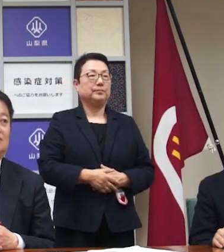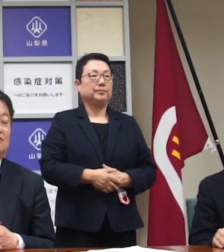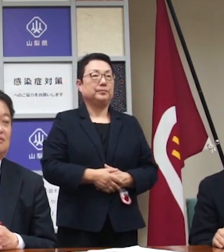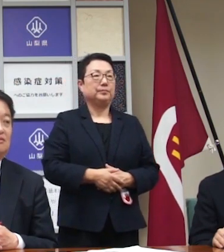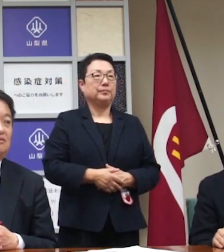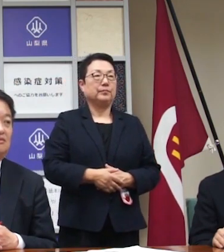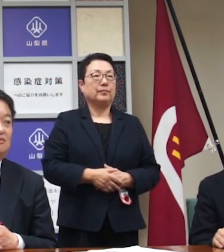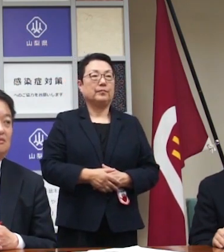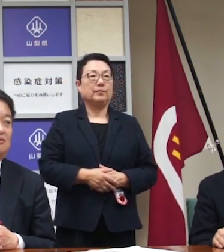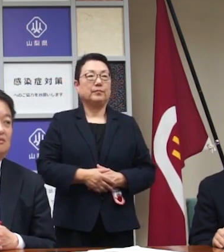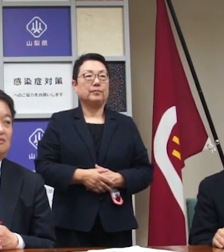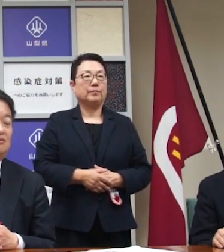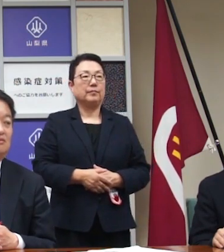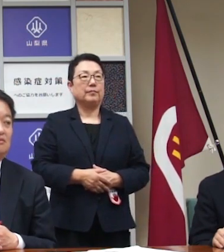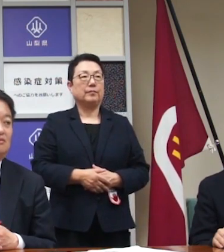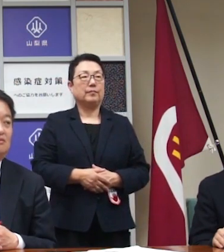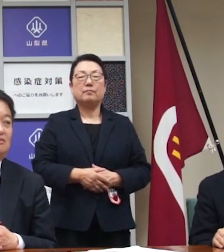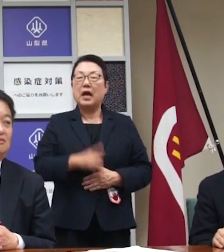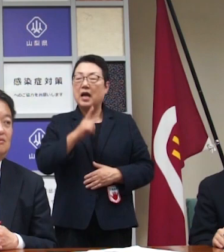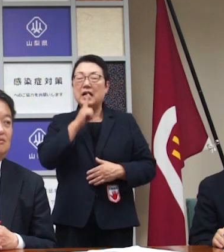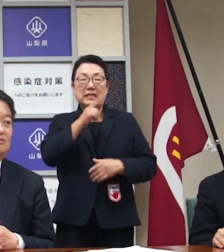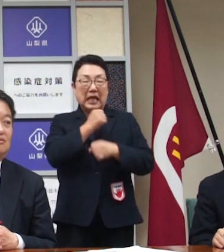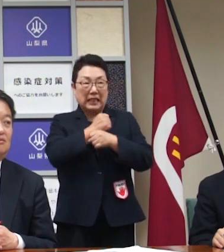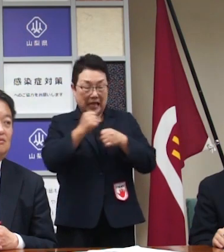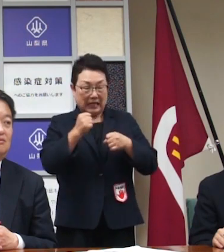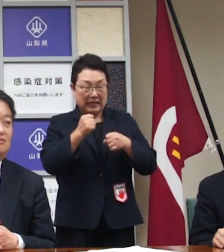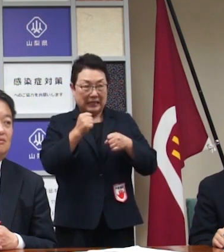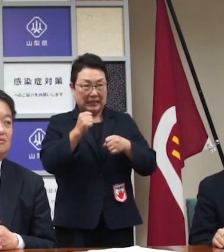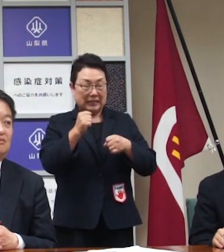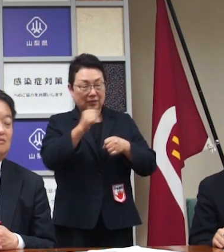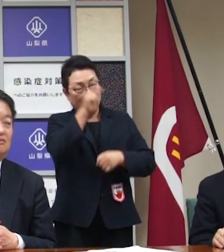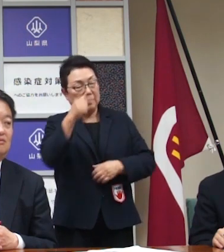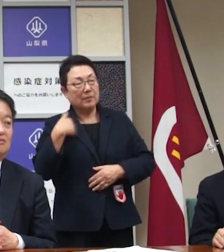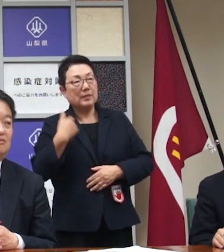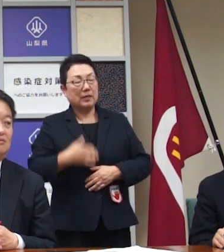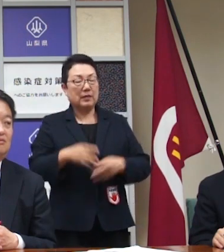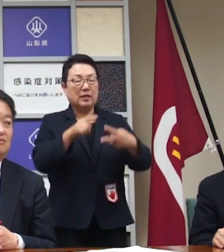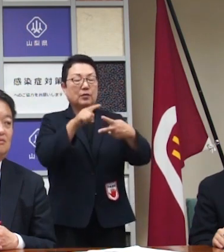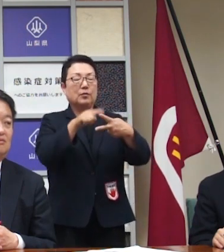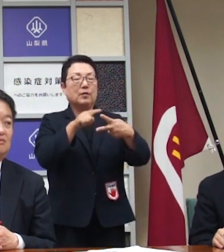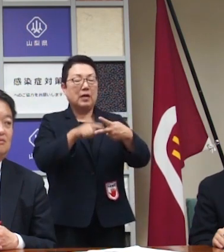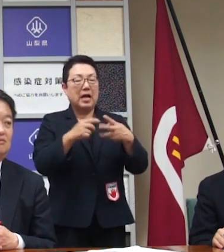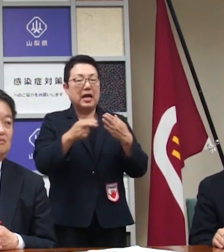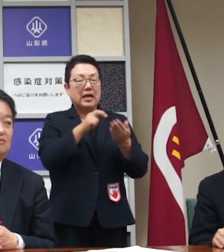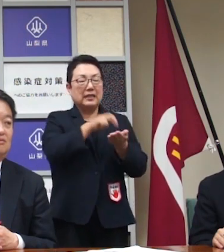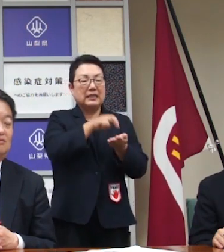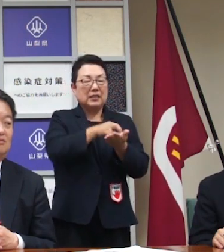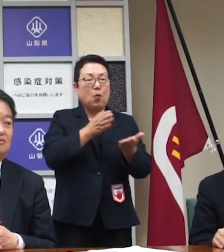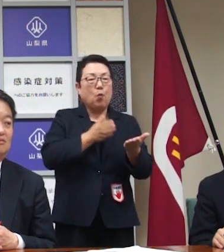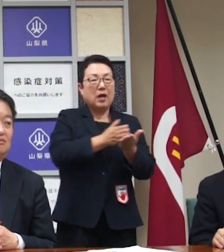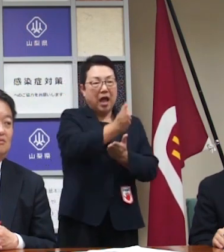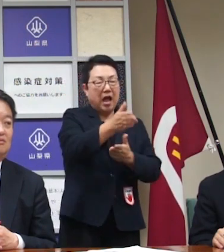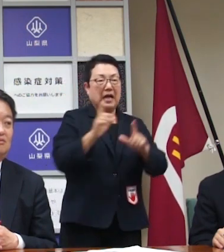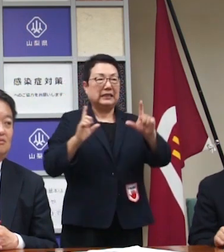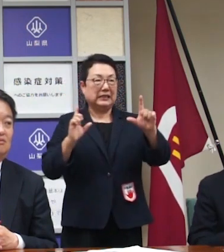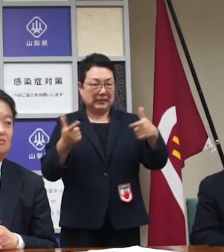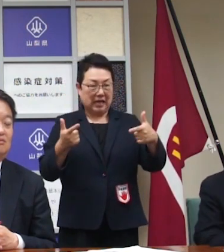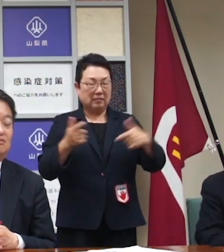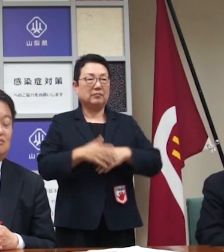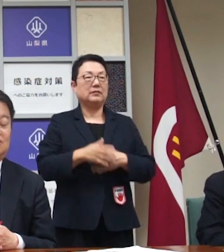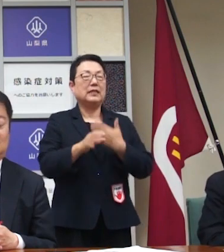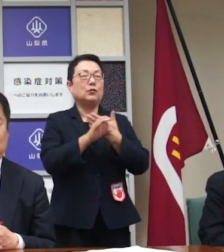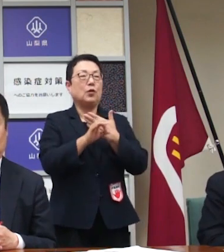はい、それはまあ、もしかして言えないのかもしれませんけれども、そのいわゆる診療科目が違うくて、例え